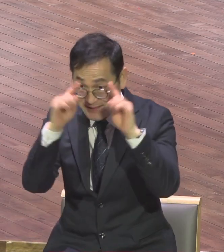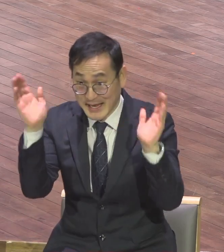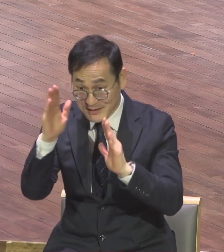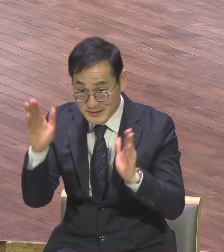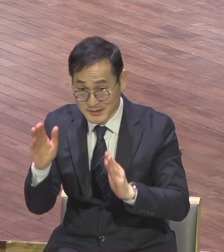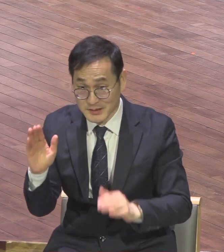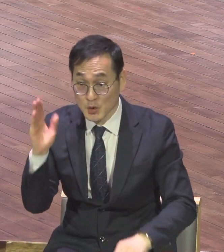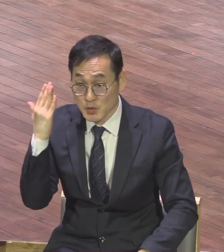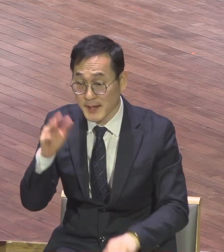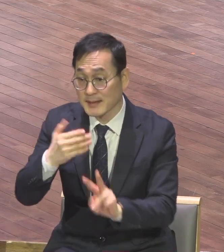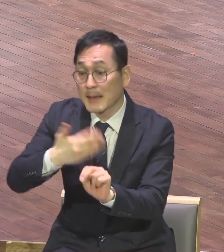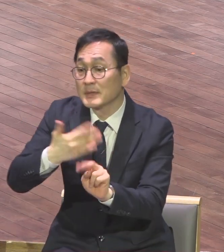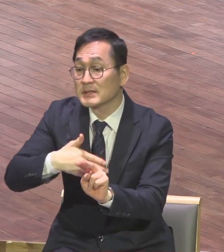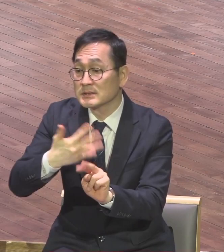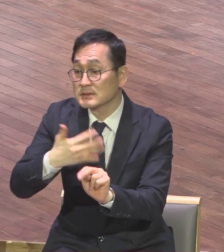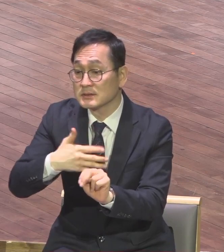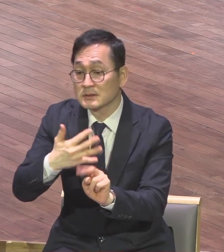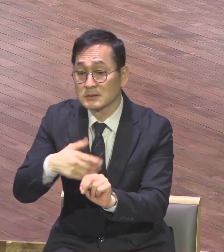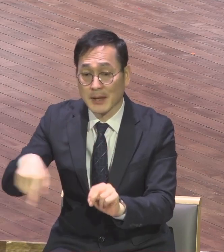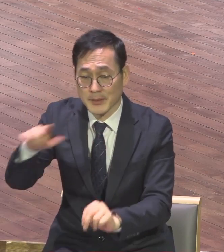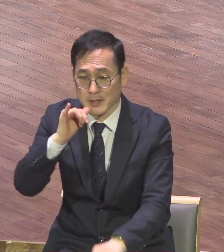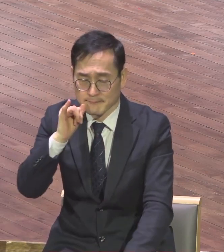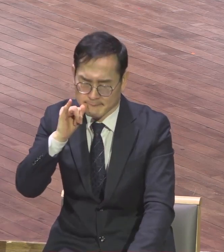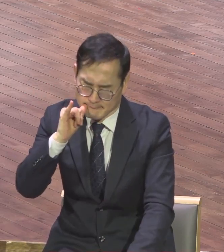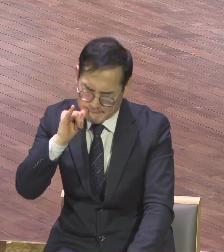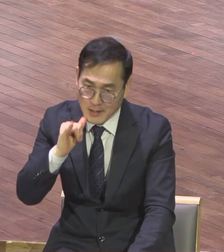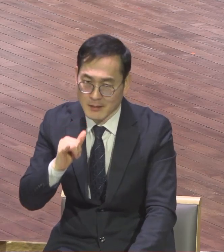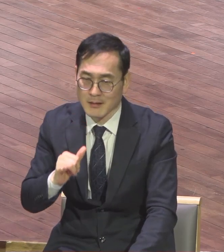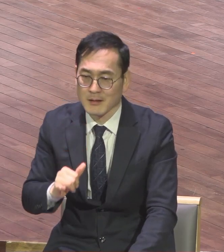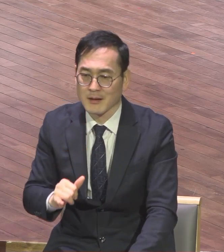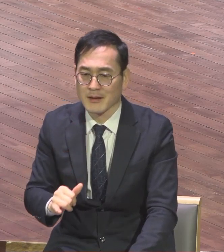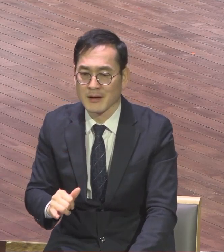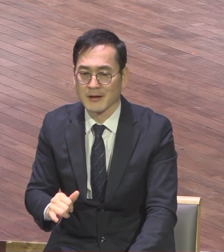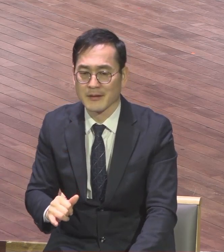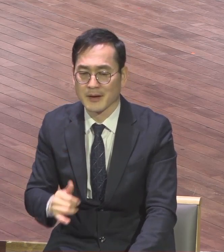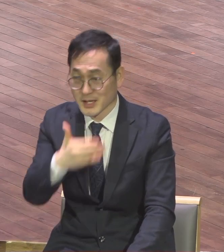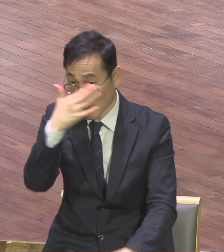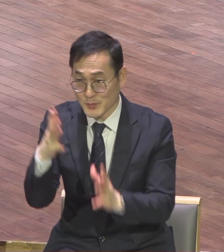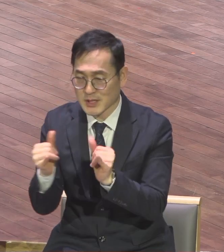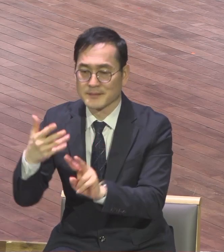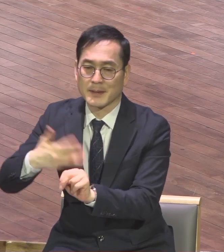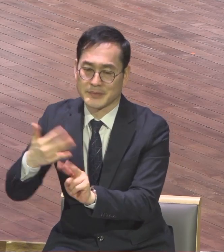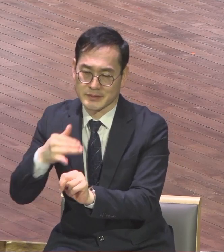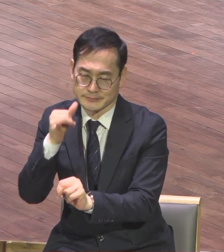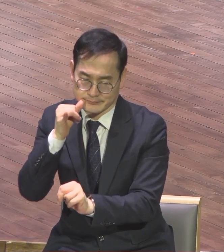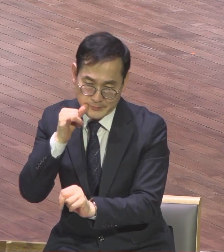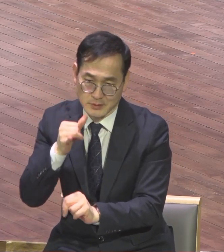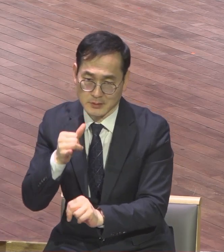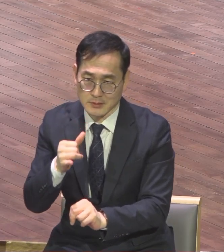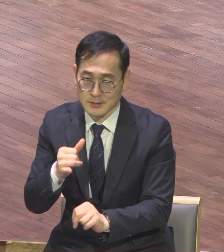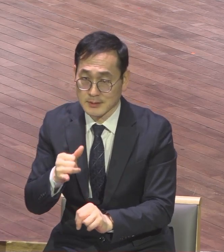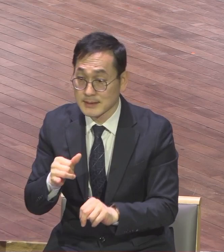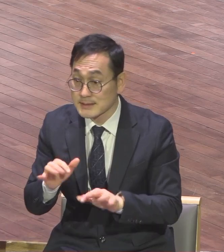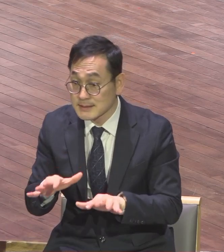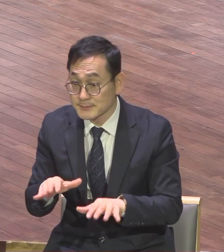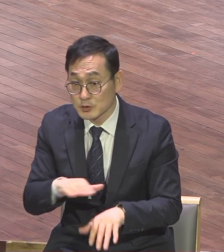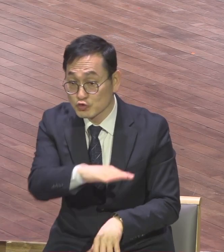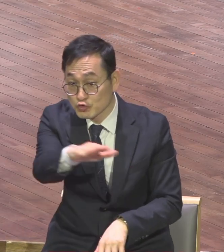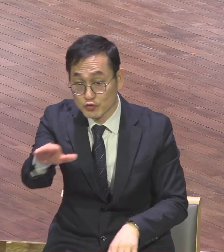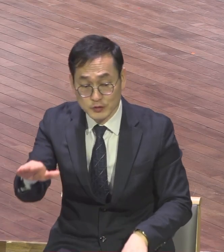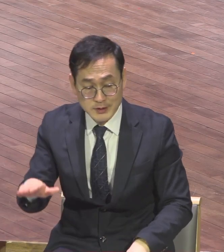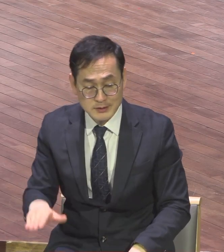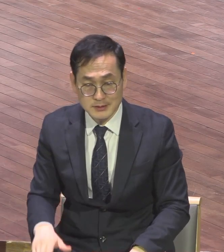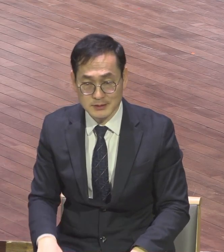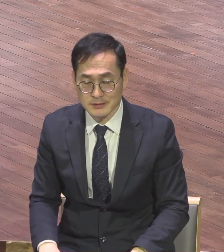중요한 일상이 되어버렸을 만큼 우리 삶에 깊이 넷플릭스라는 회사가 들어와 있습니다. 우리는 현장에 그리스도를